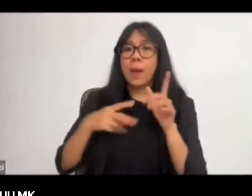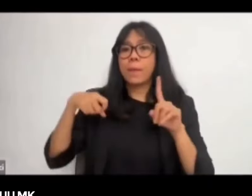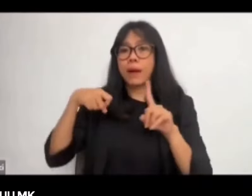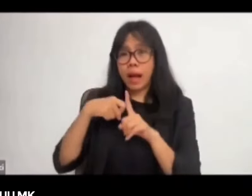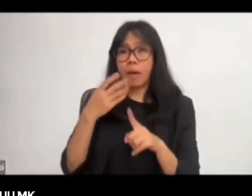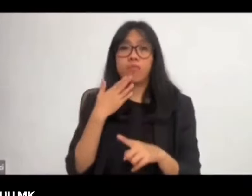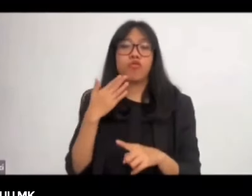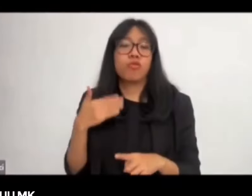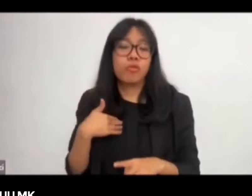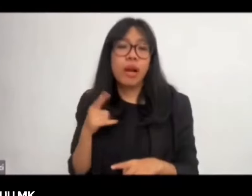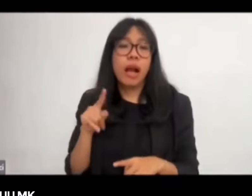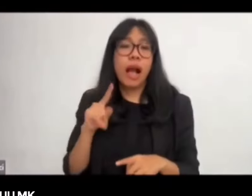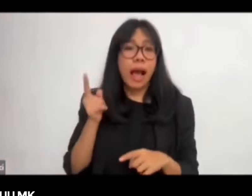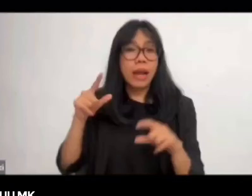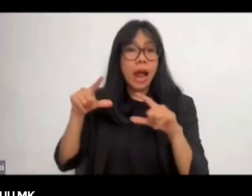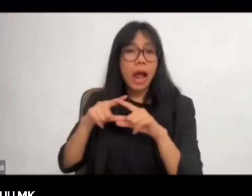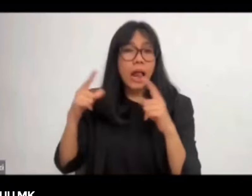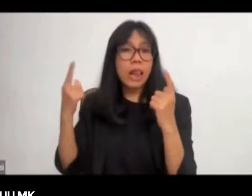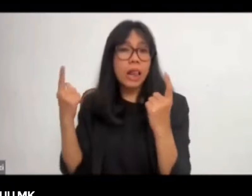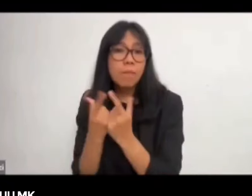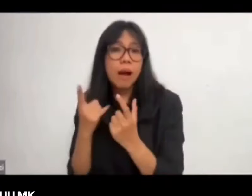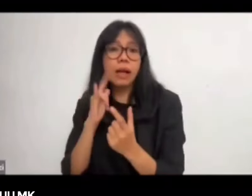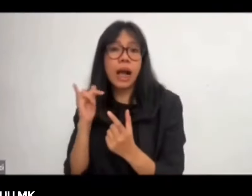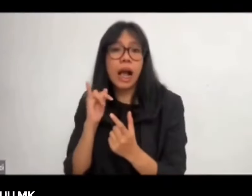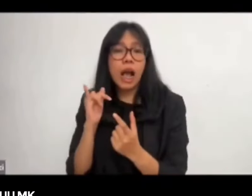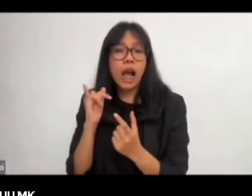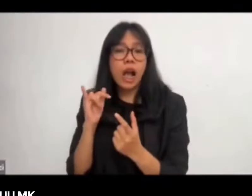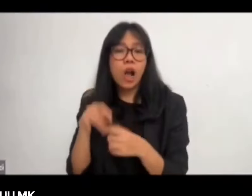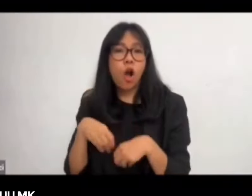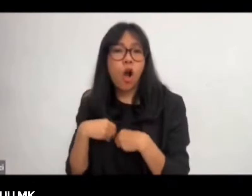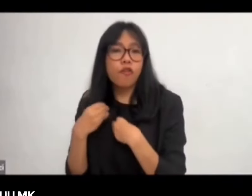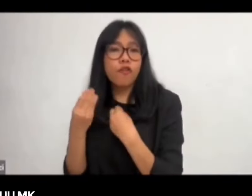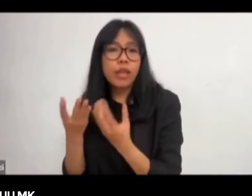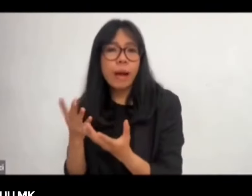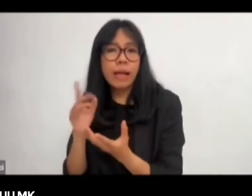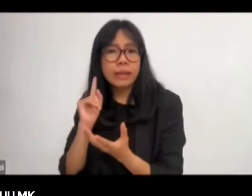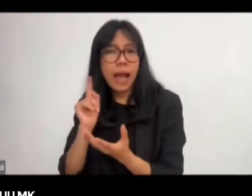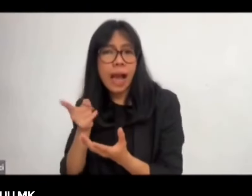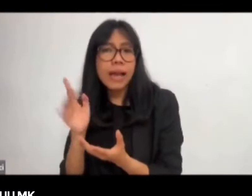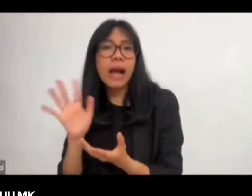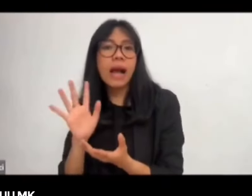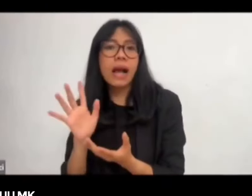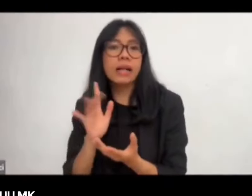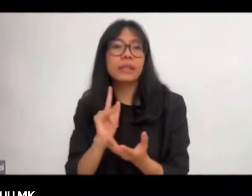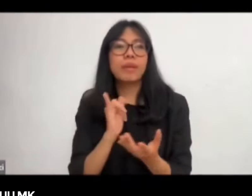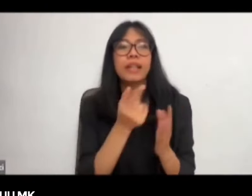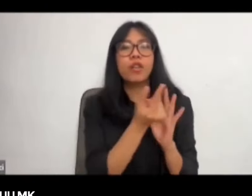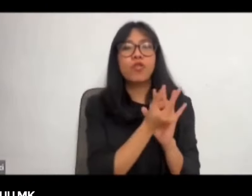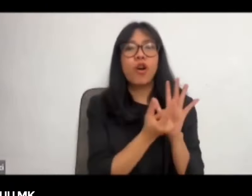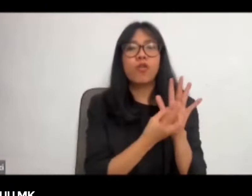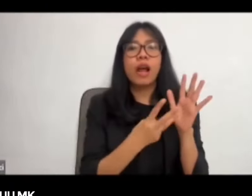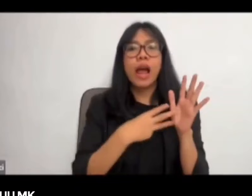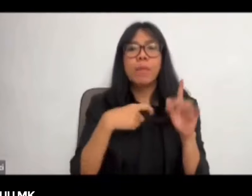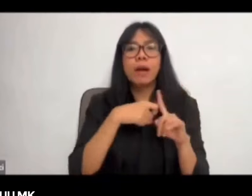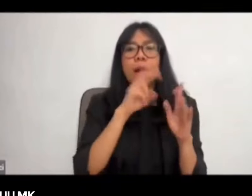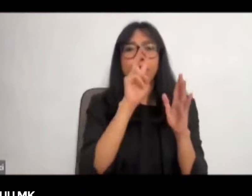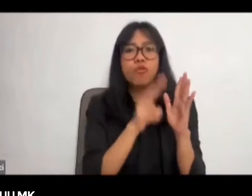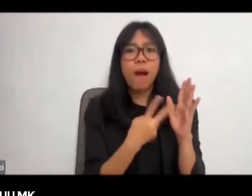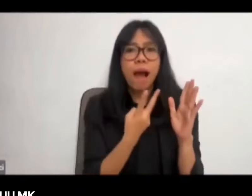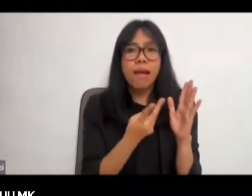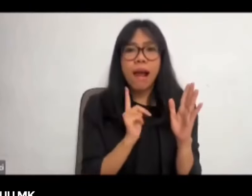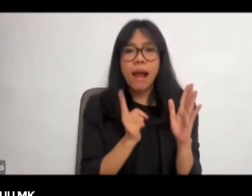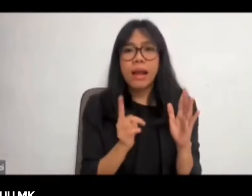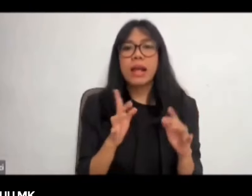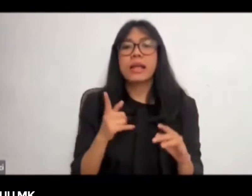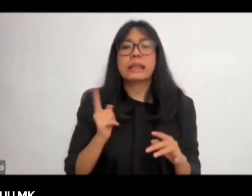yang namanya lembaga konfirmasi seperti yang dimaksud oleh undang-undang ini? Perubahan undang-undang Mahkamah Konstitusi.